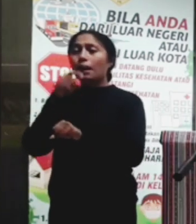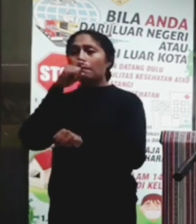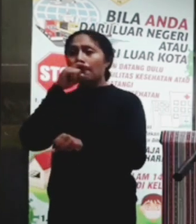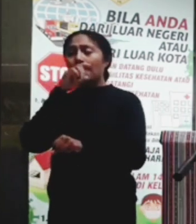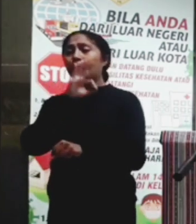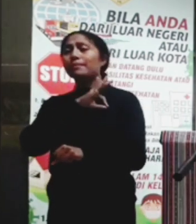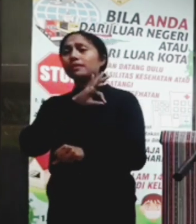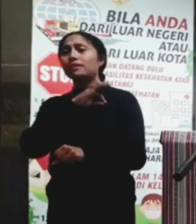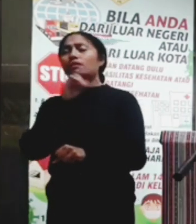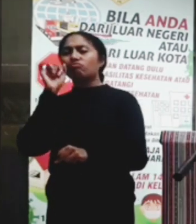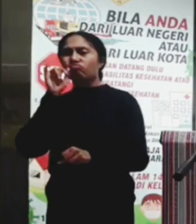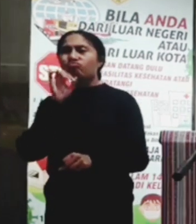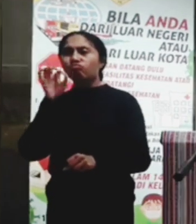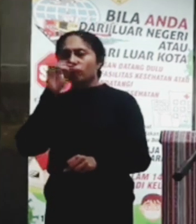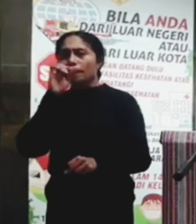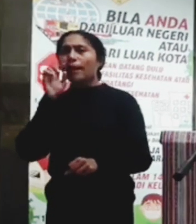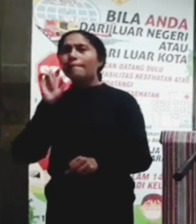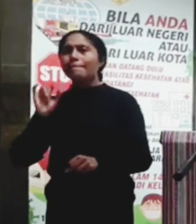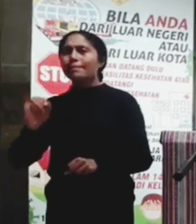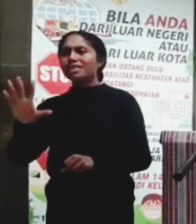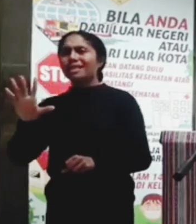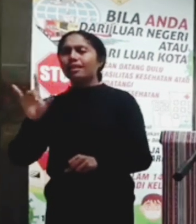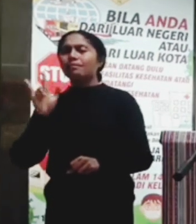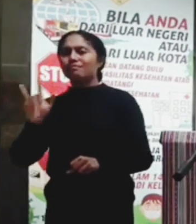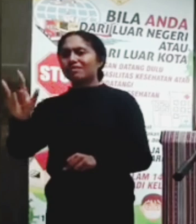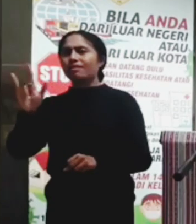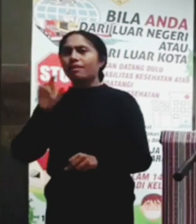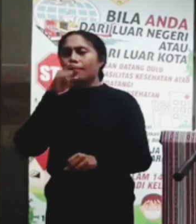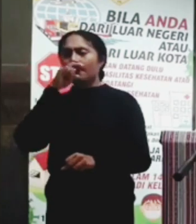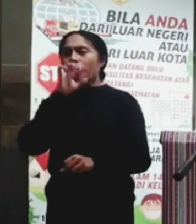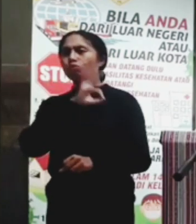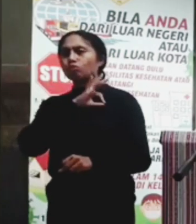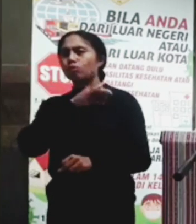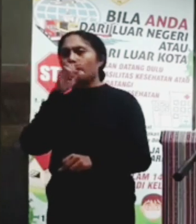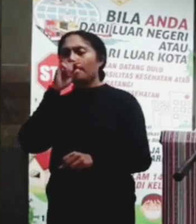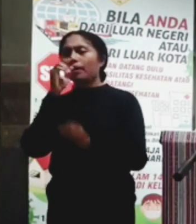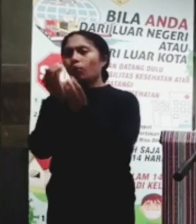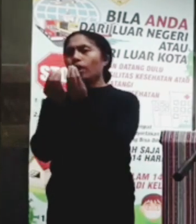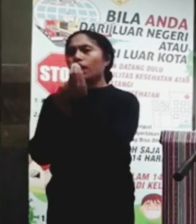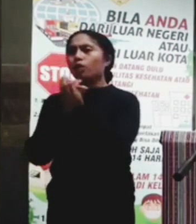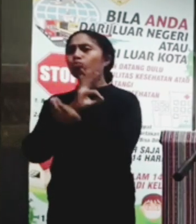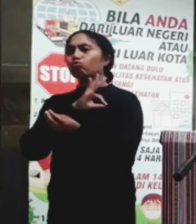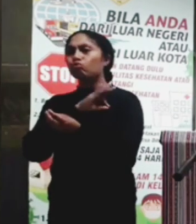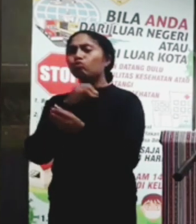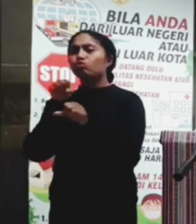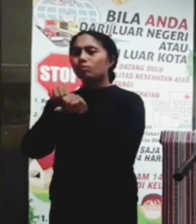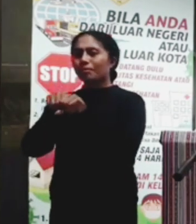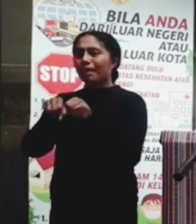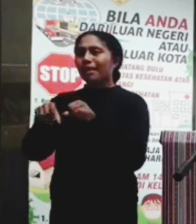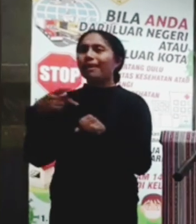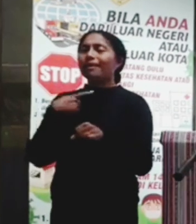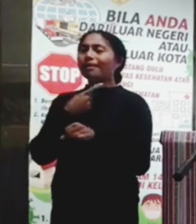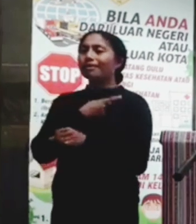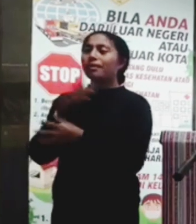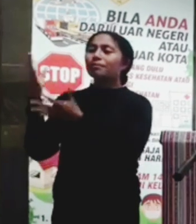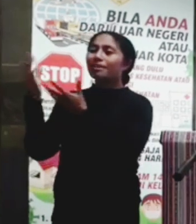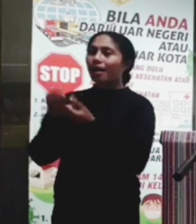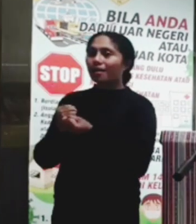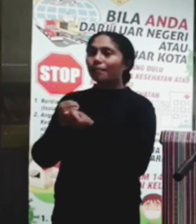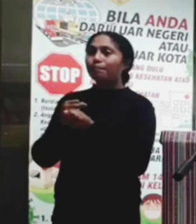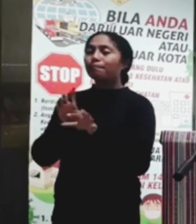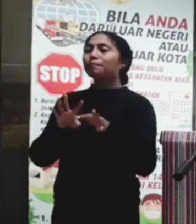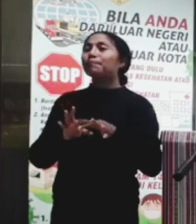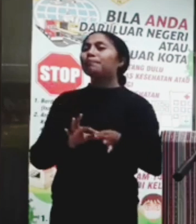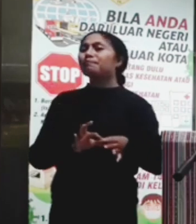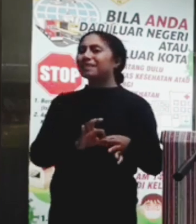dan juga Bapak Gubernur dan bapak wakil gubernur mengharapkan supaya kita tetap bergandengan